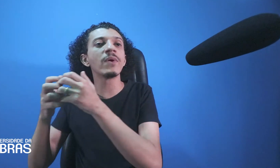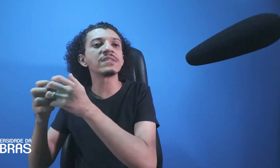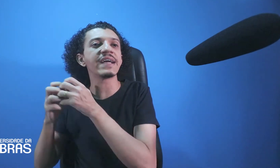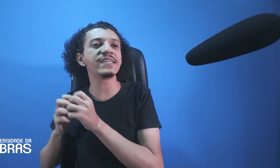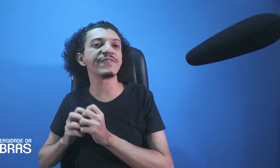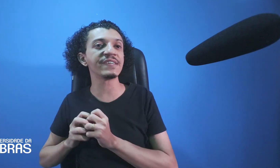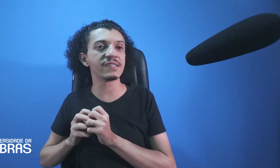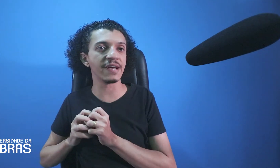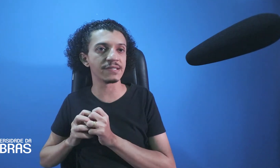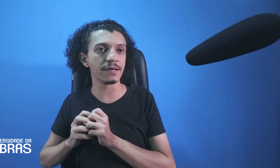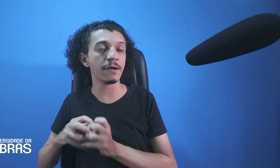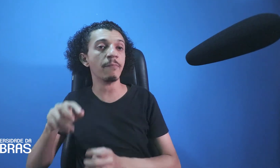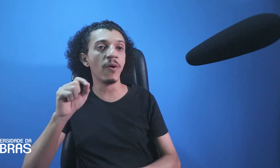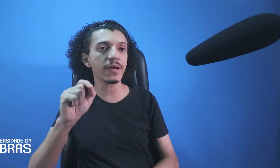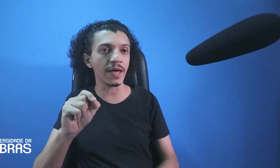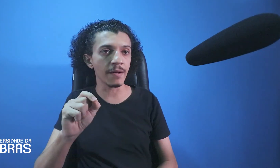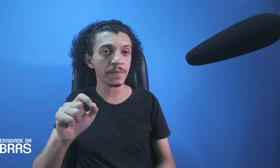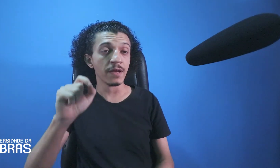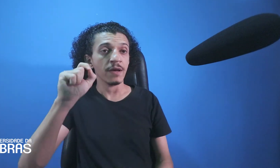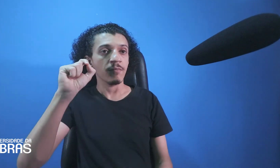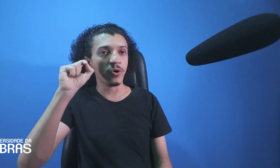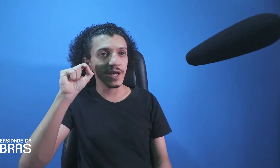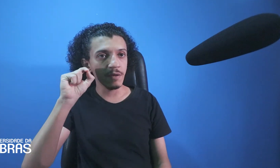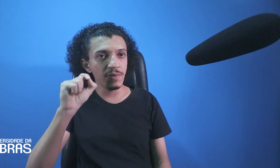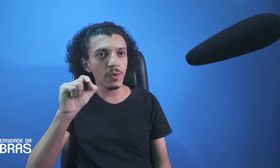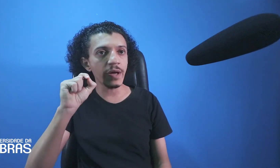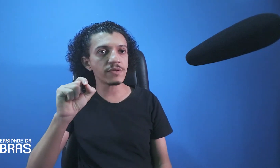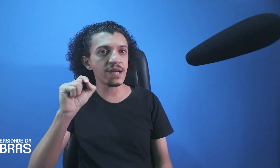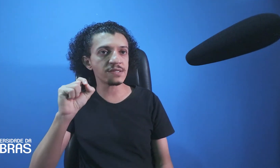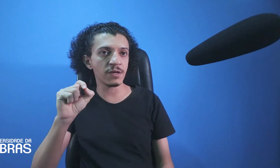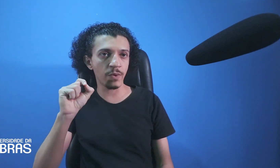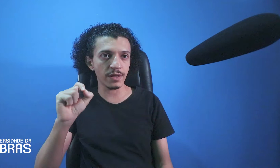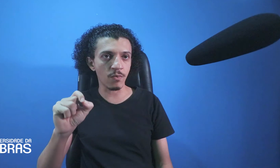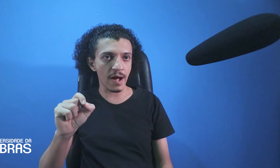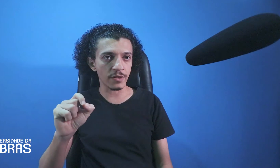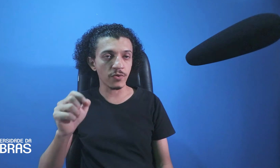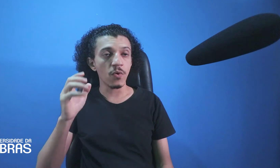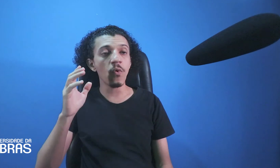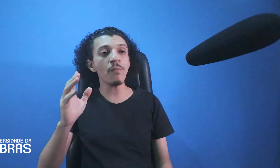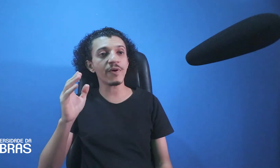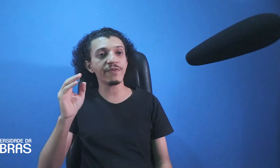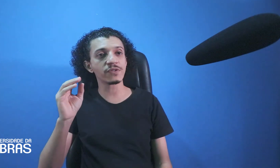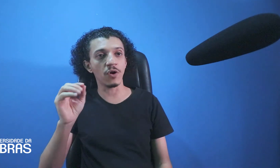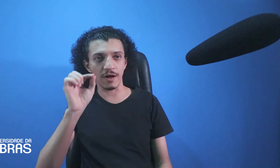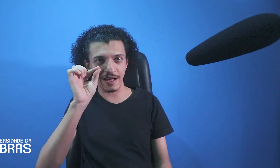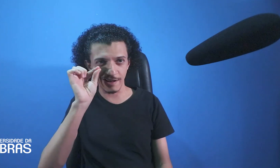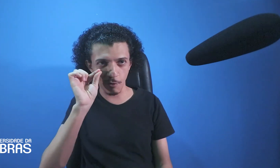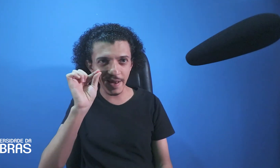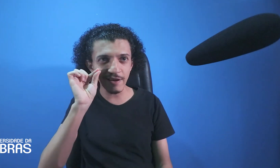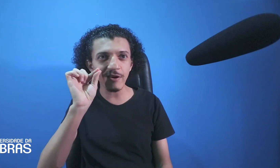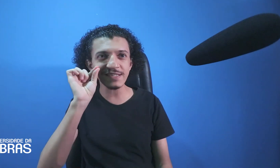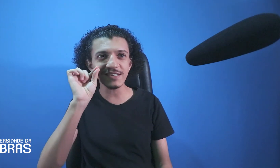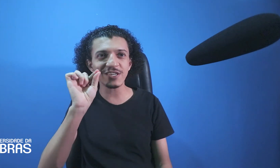de sinais francesa. Por quê? Porque em 1854, um professor... como é que o negócio é antigo,